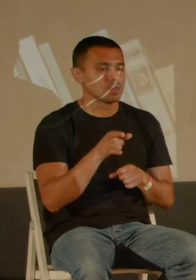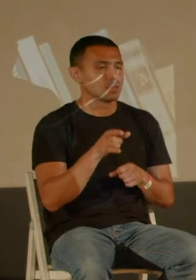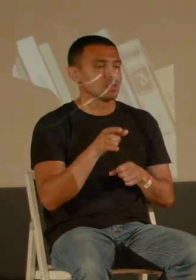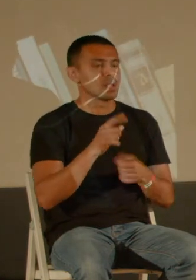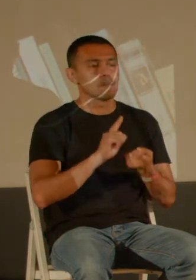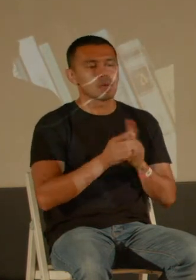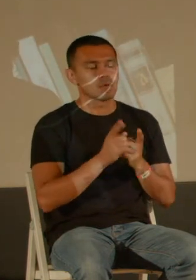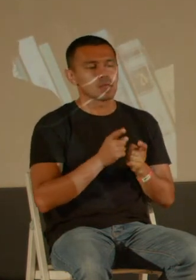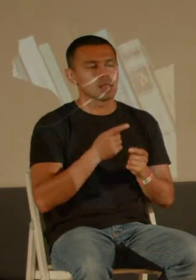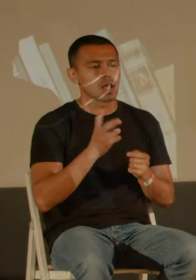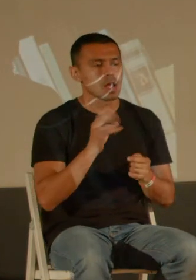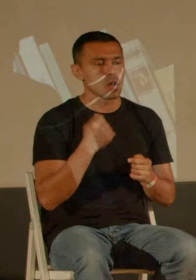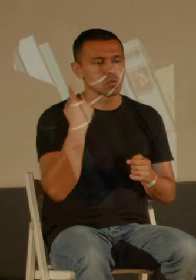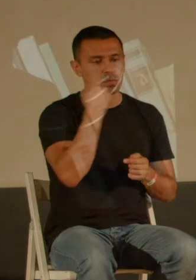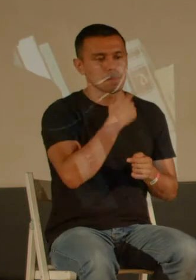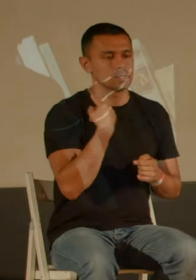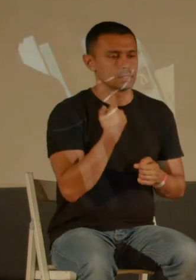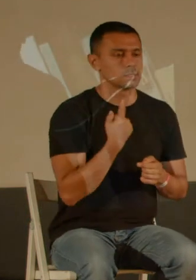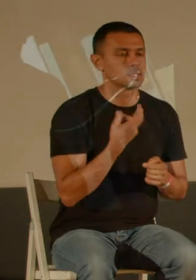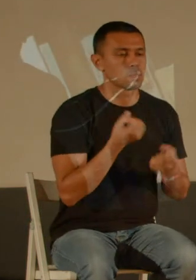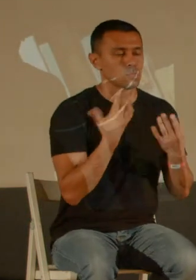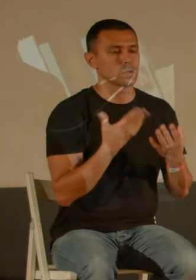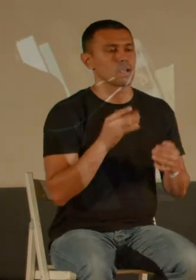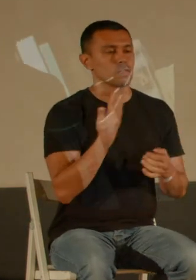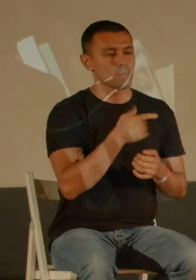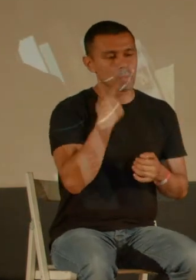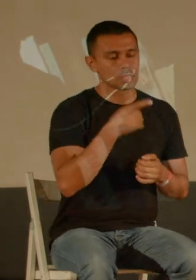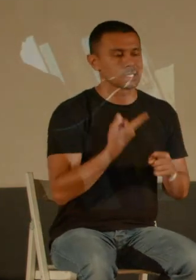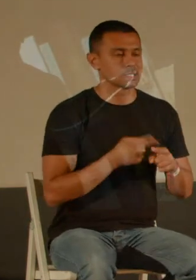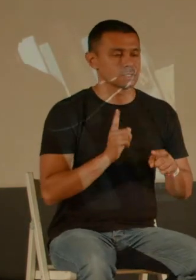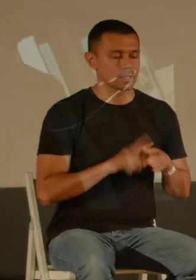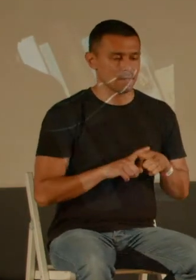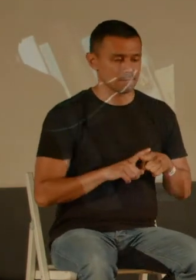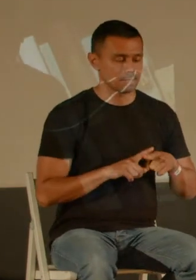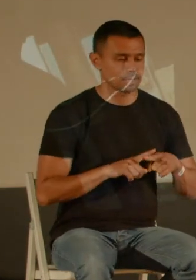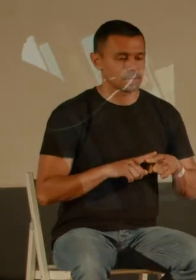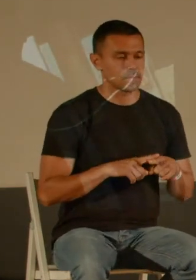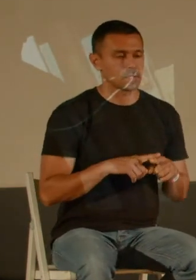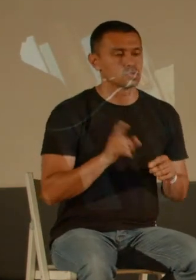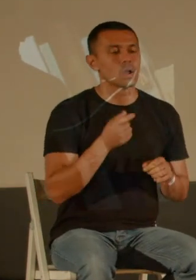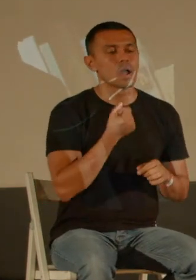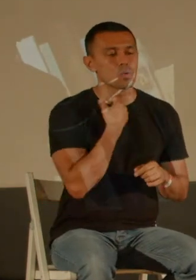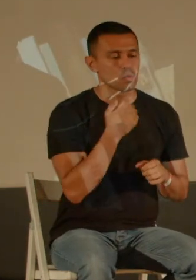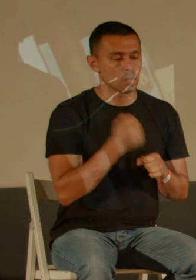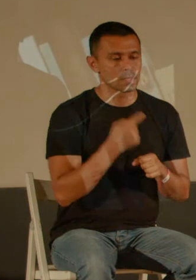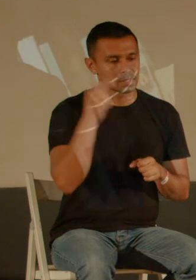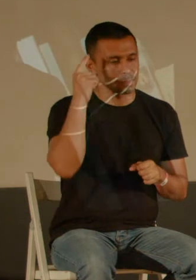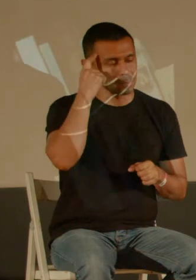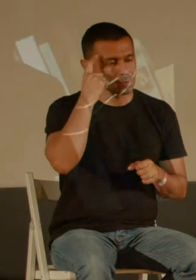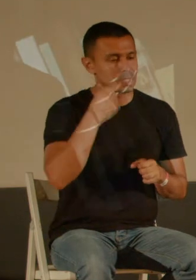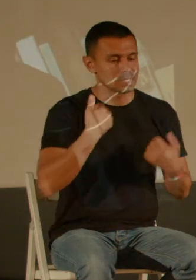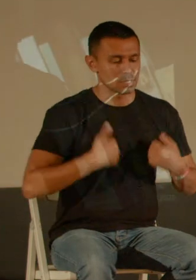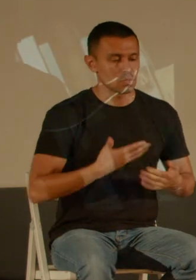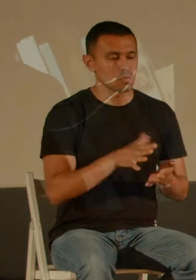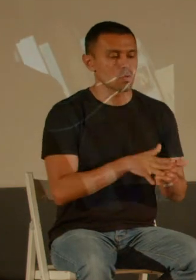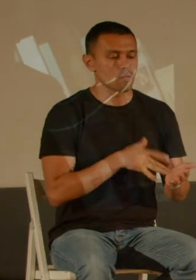не переводиться на риси, на особистість. Це просто, як вона показує, що це що алкоголь робить з психікою, з тілом в